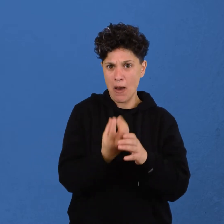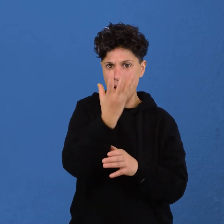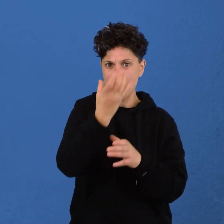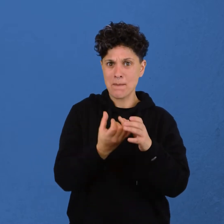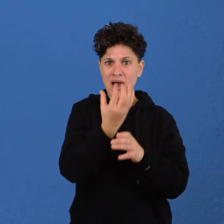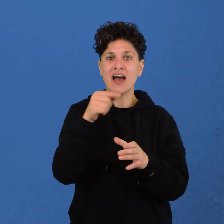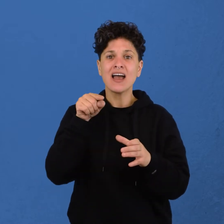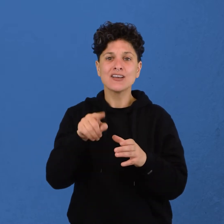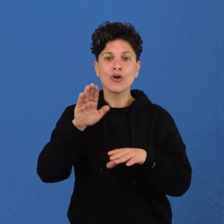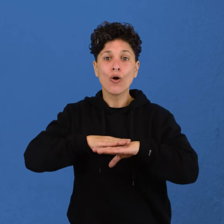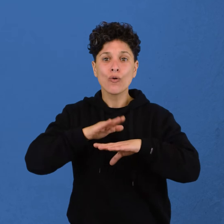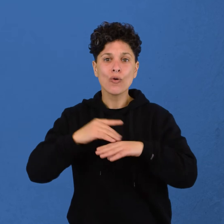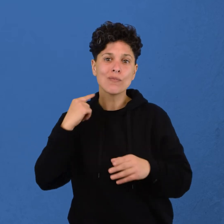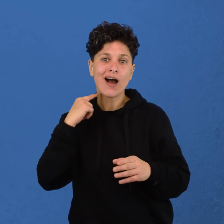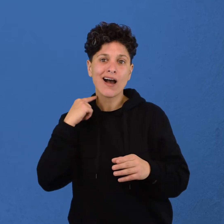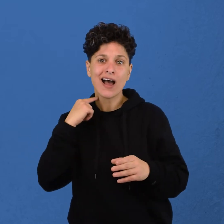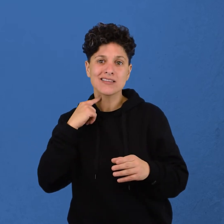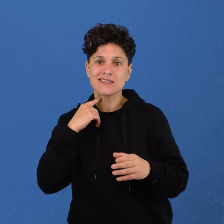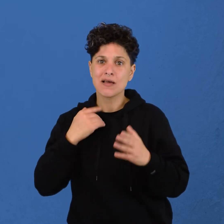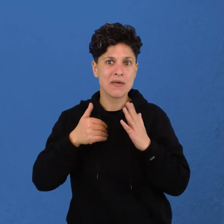es excesiva y debemos cerrar un poco la llave.